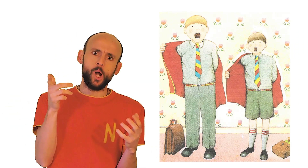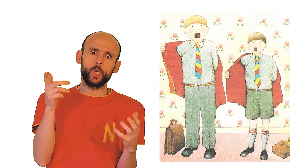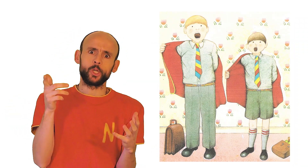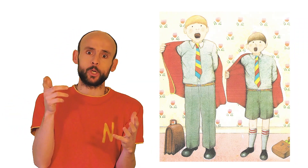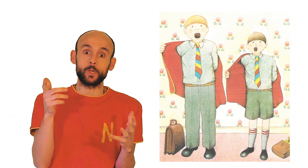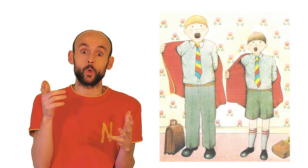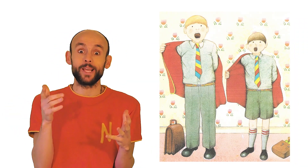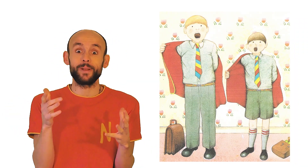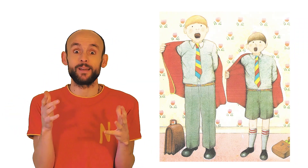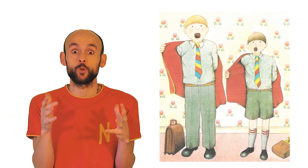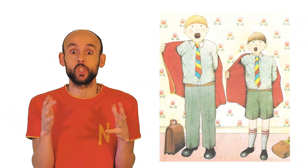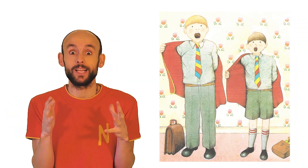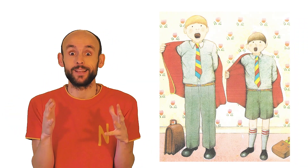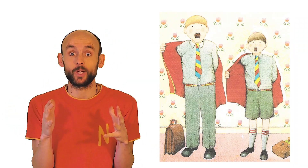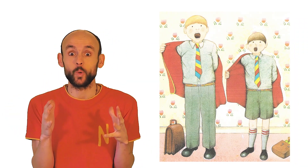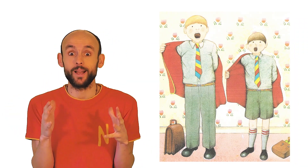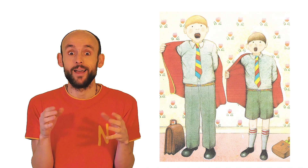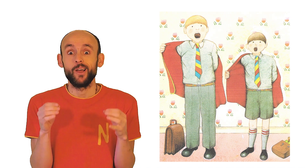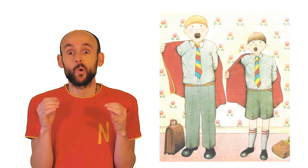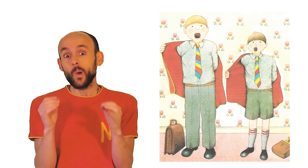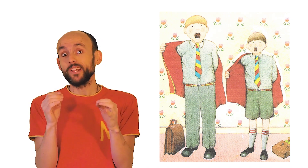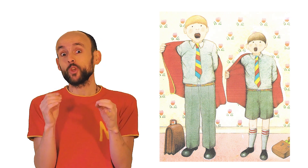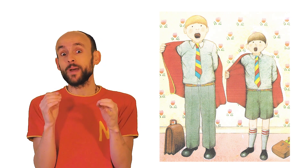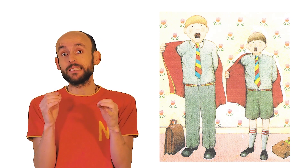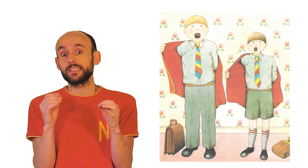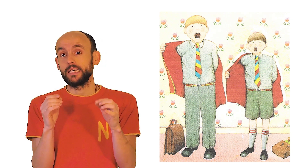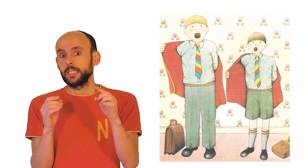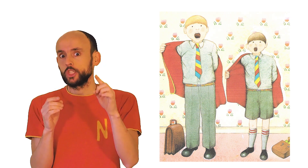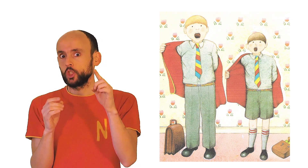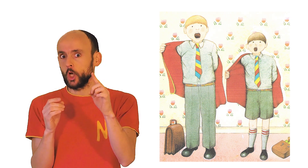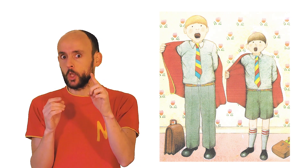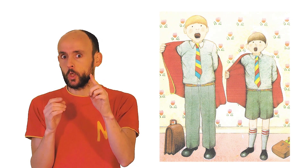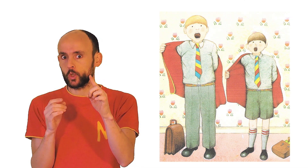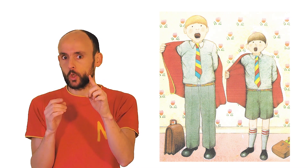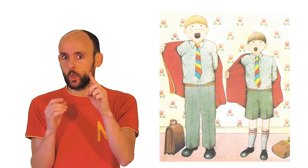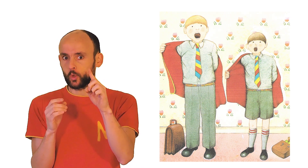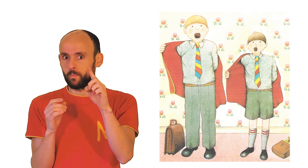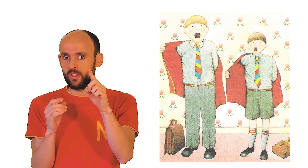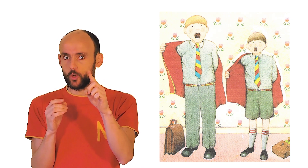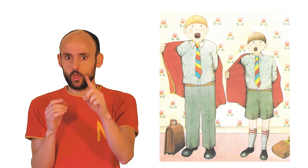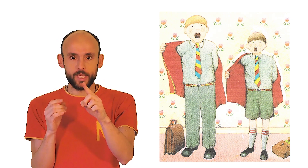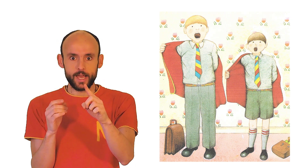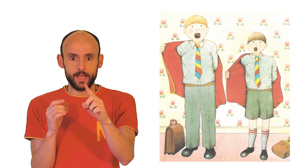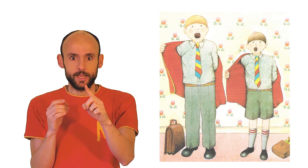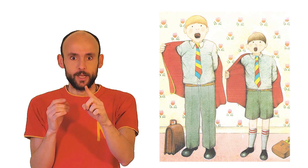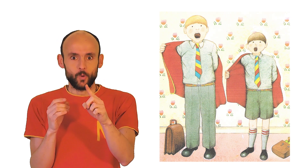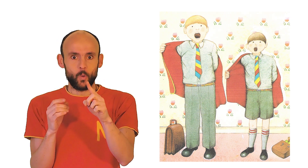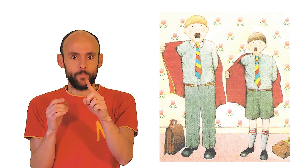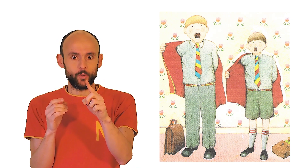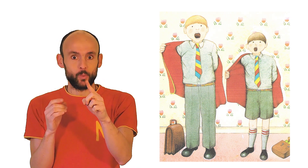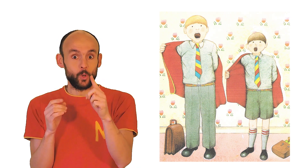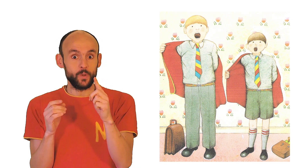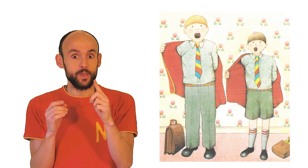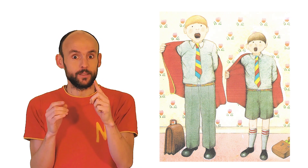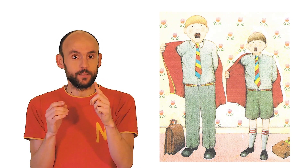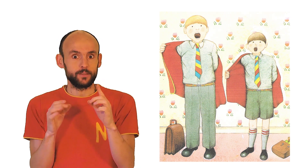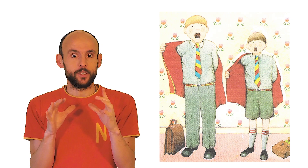Y revoleaban las mochilas de la escuela Juan y Tomás todos los mediodías cuando volvían de